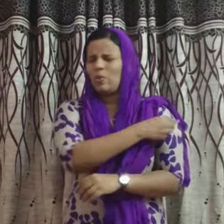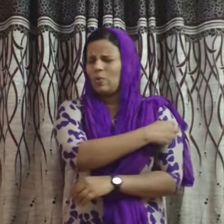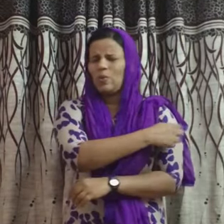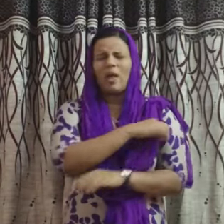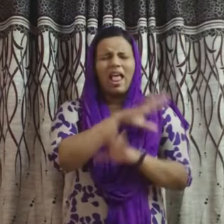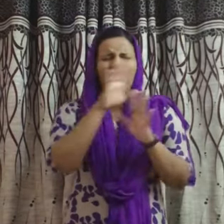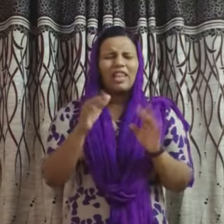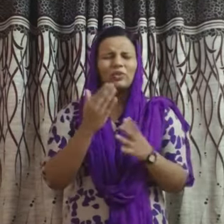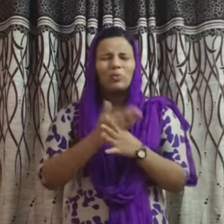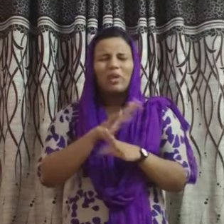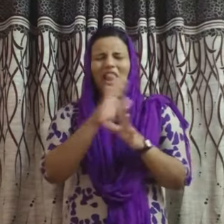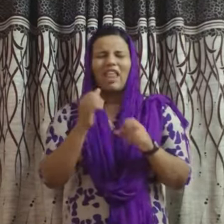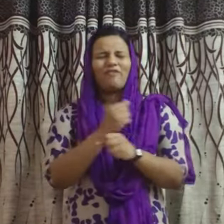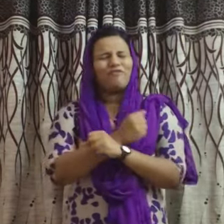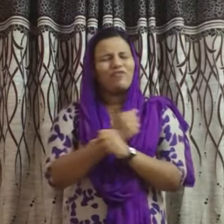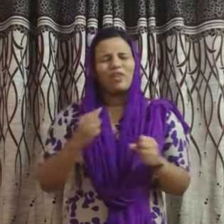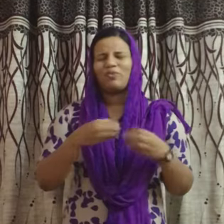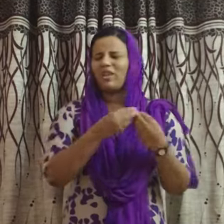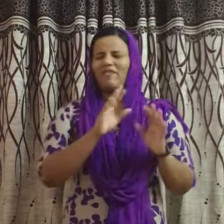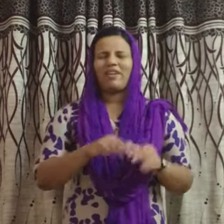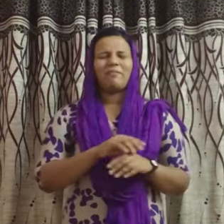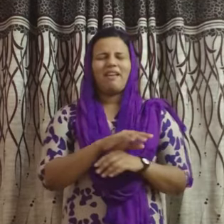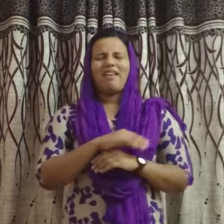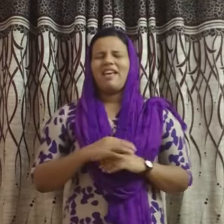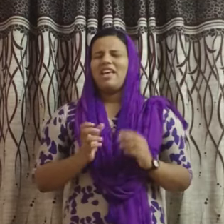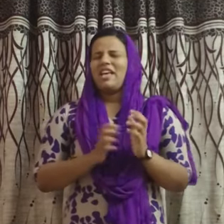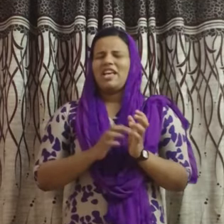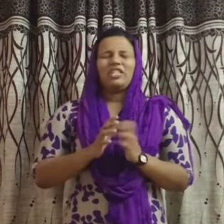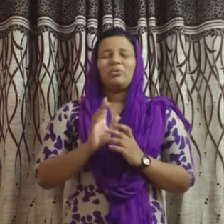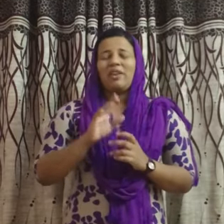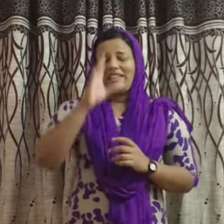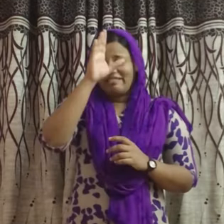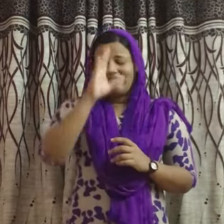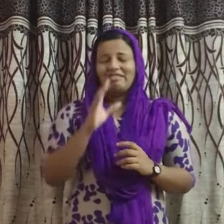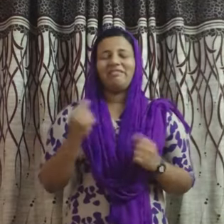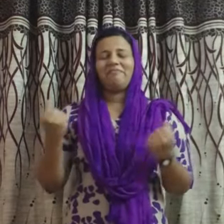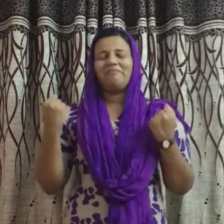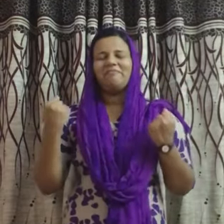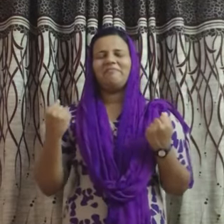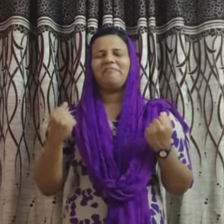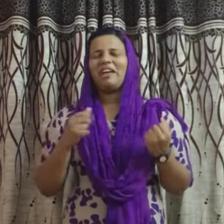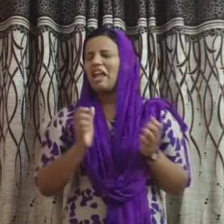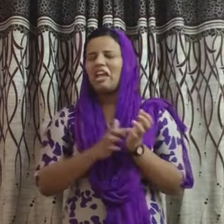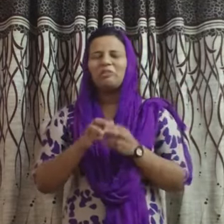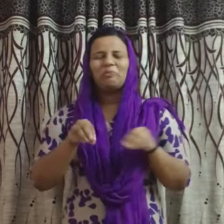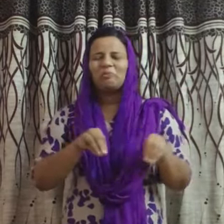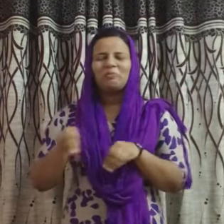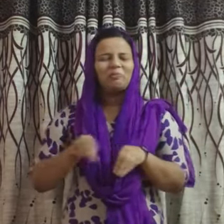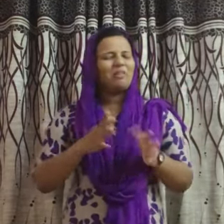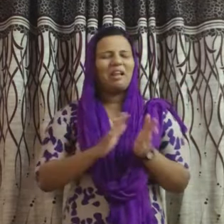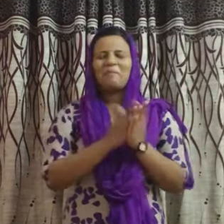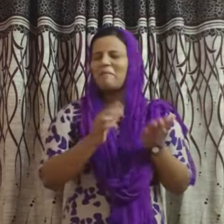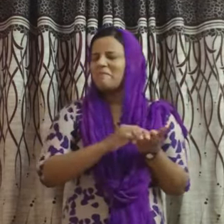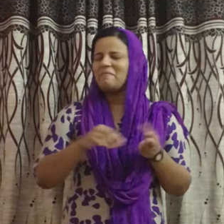ഞങ്ങളങ്ങെ ആരാധിക്കുന്നു, ഇന്ന് പ്രഭാതം ഞങ്ങളങ്ങെ സ്തുതിക്കുന്നു. അങ്ങ് സർവ്വശക്തനാകിയാൽ സ്തോത്രം, അങ്ങ് മാറാത്തവനും മതിയായവനും ആകിയാൽ സ്തോത്രം. അപ്പോൾ